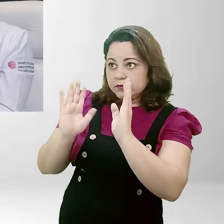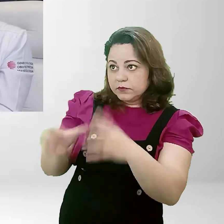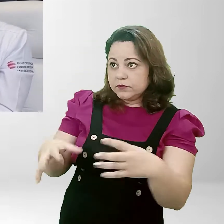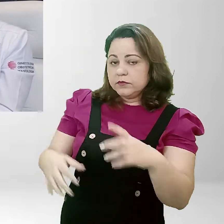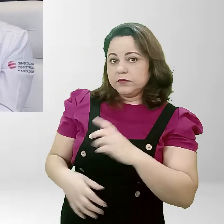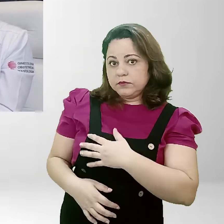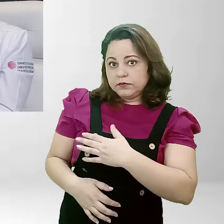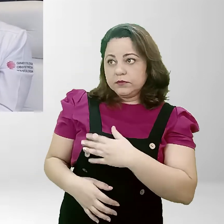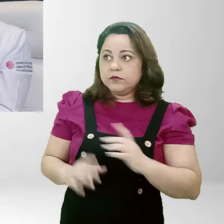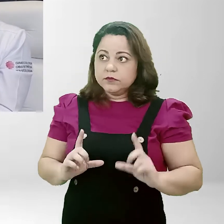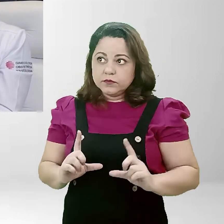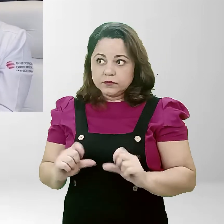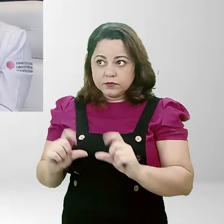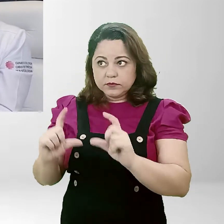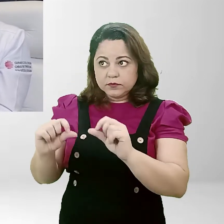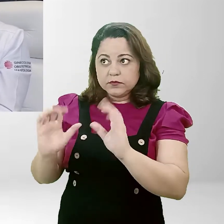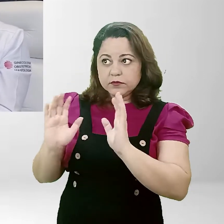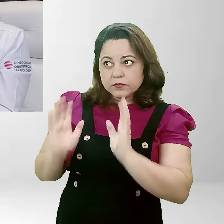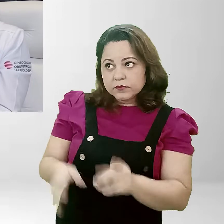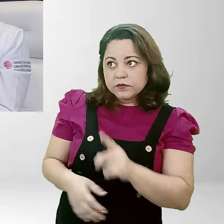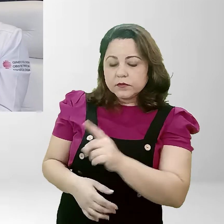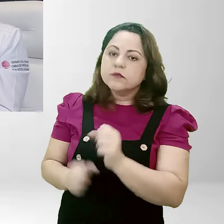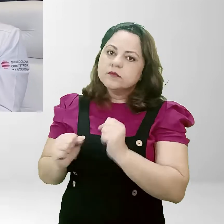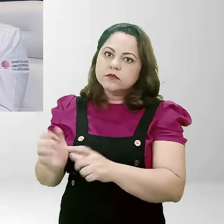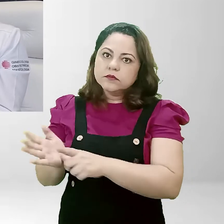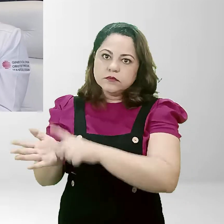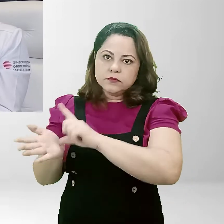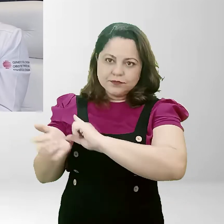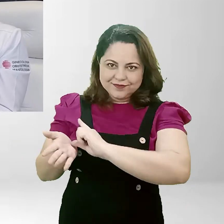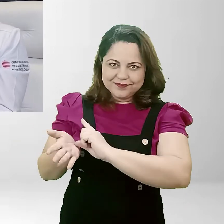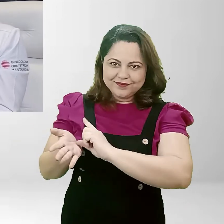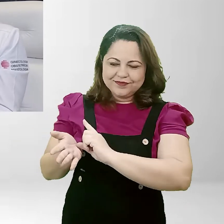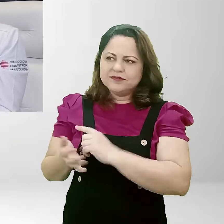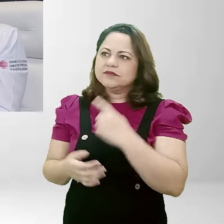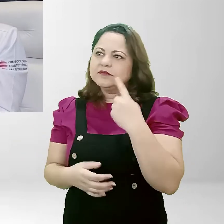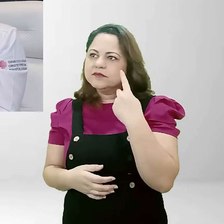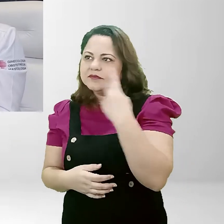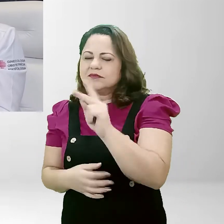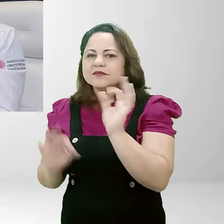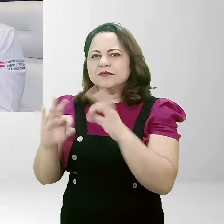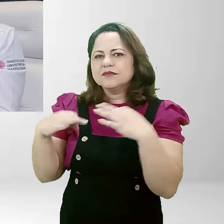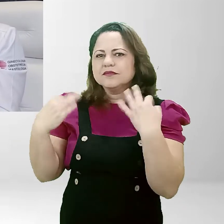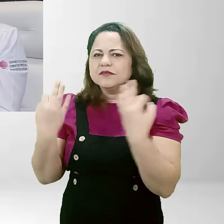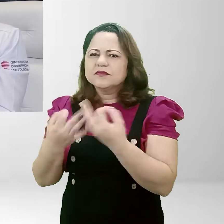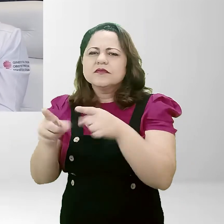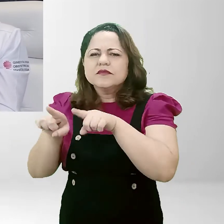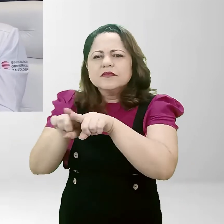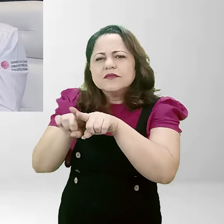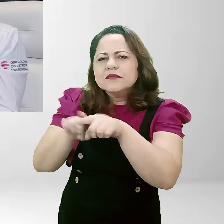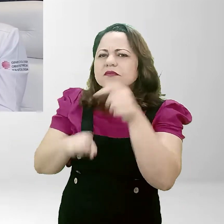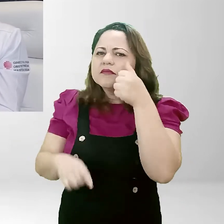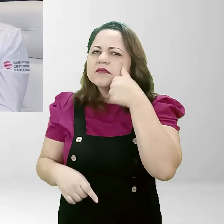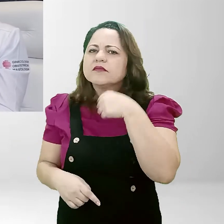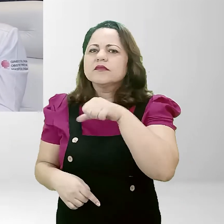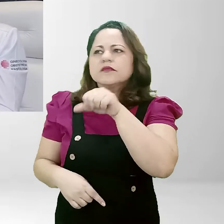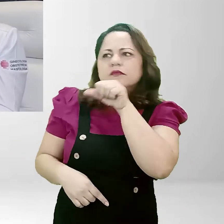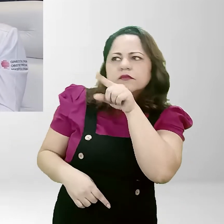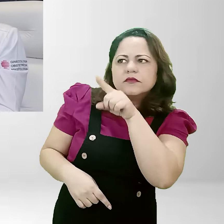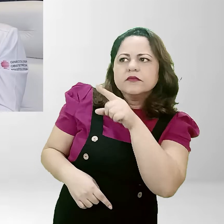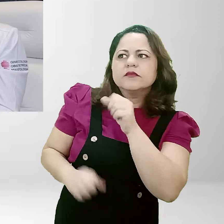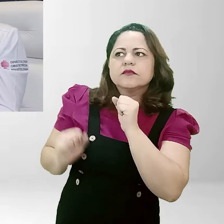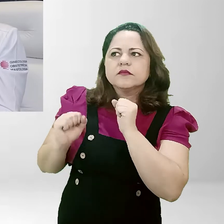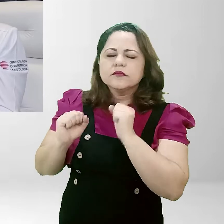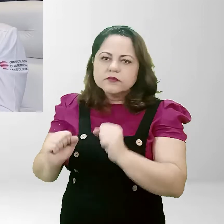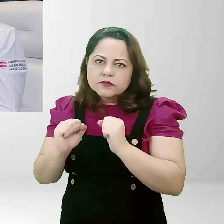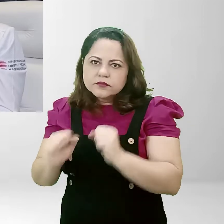individualizado, de acordo com a idade dos parentes acometidos, dos familiares de primeiro grau e do risco dessa mulher